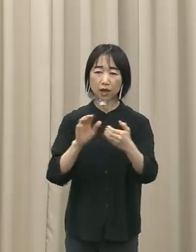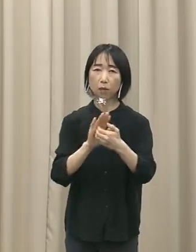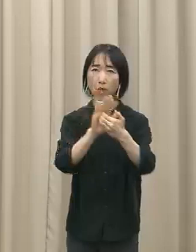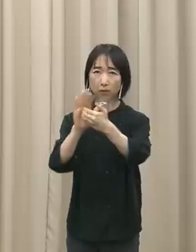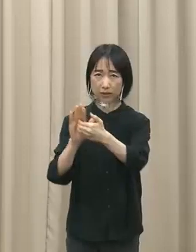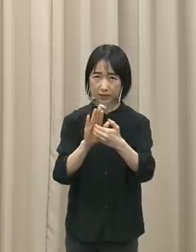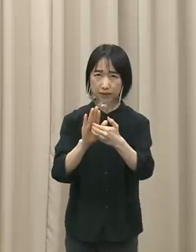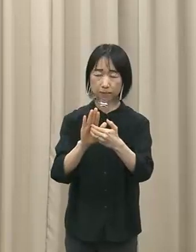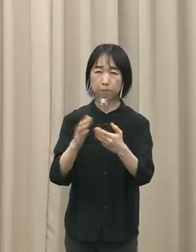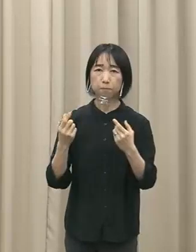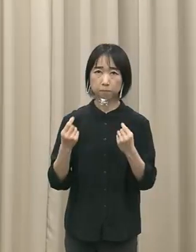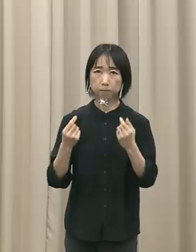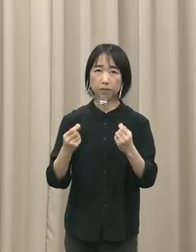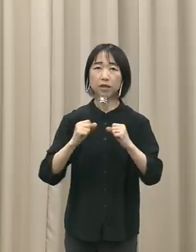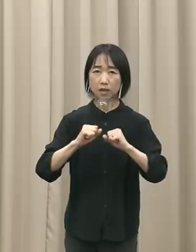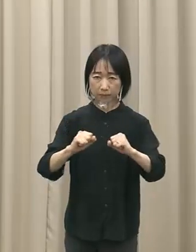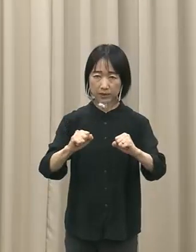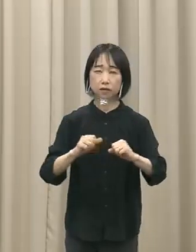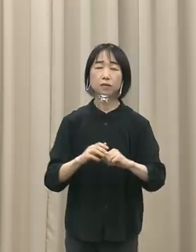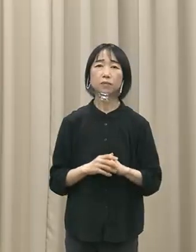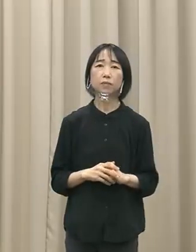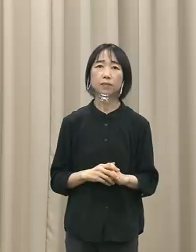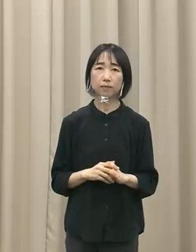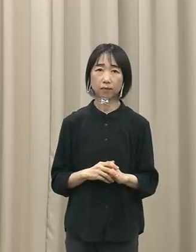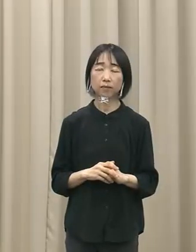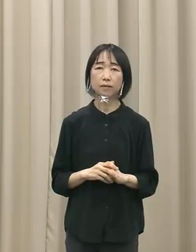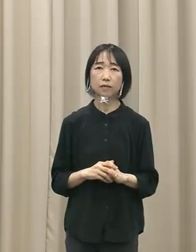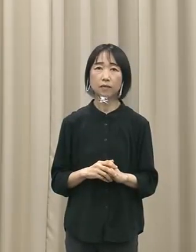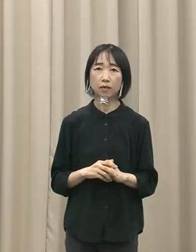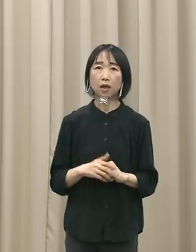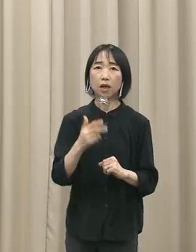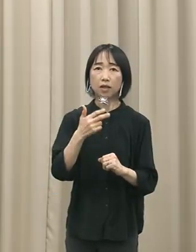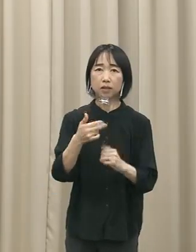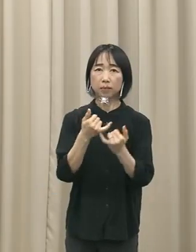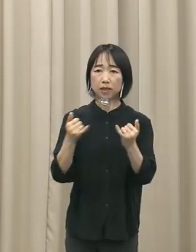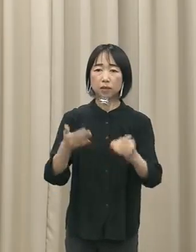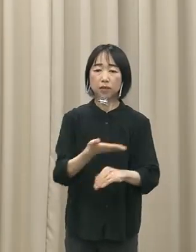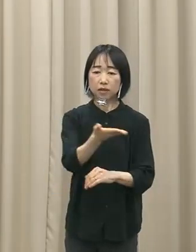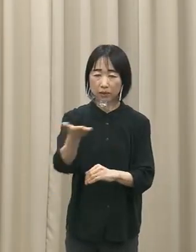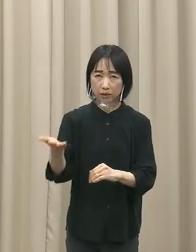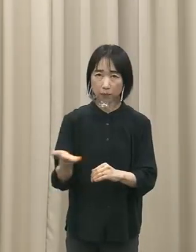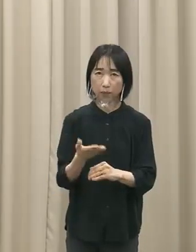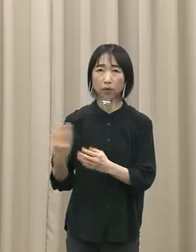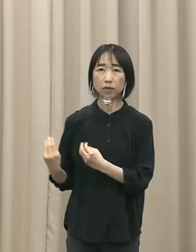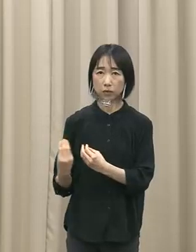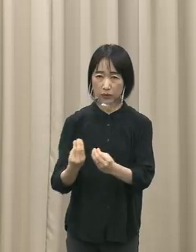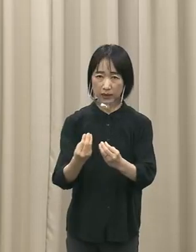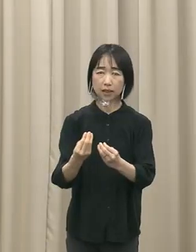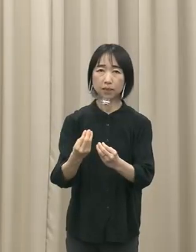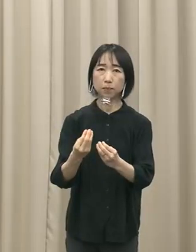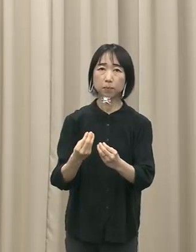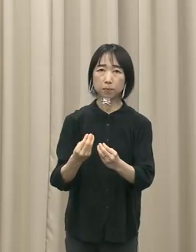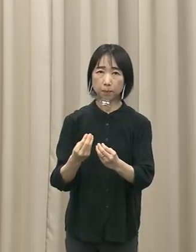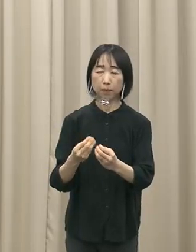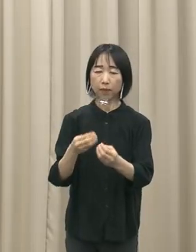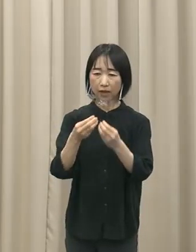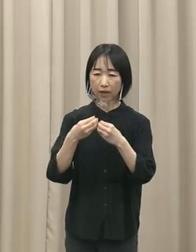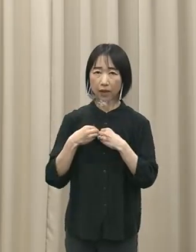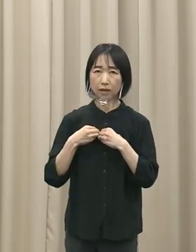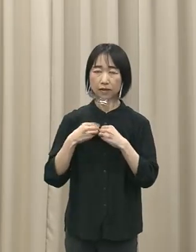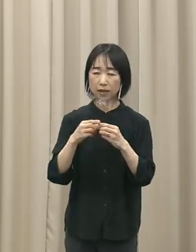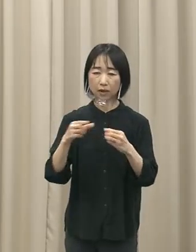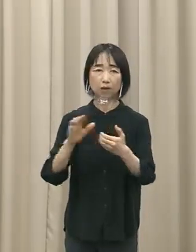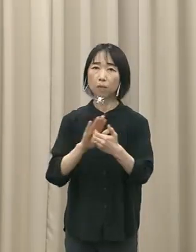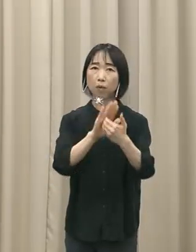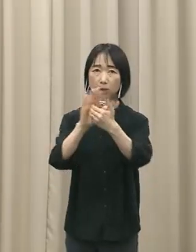力で対応をしてまいります。また、市民の皆様方には引き続き徹底して感染症の拡大